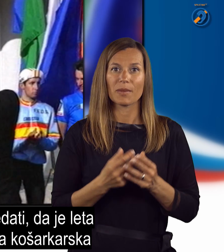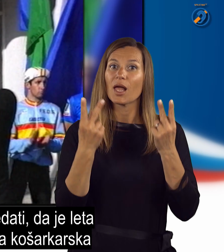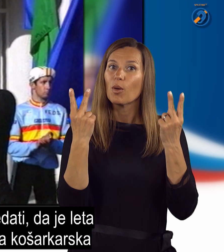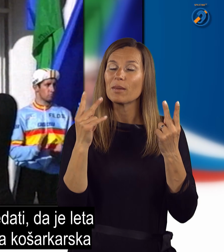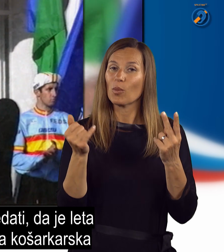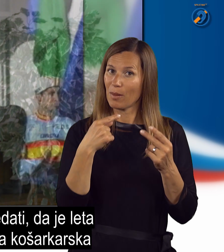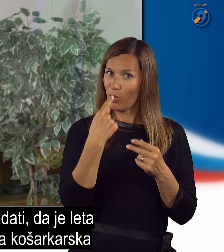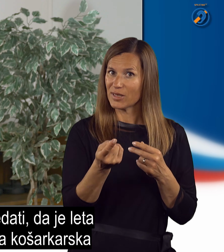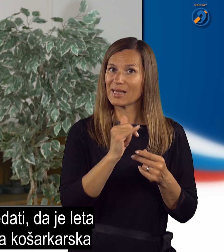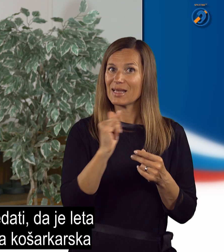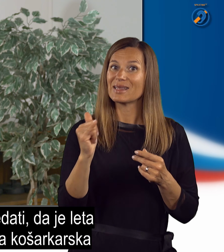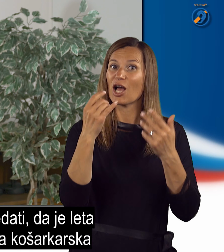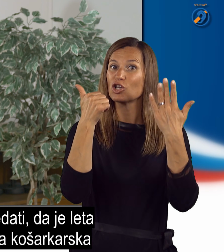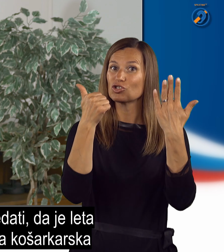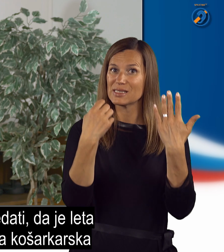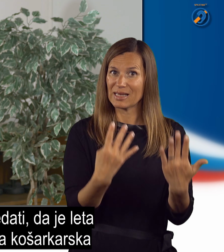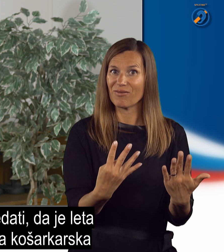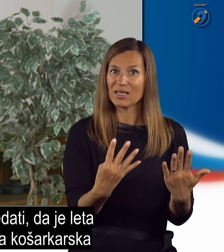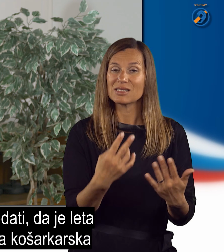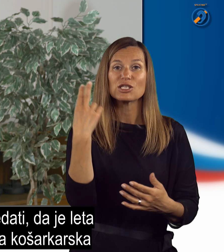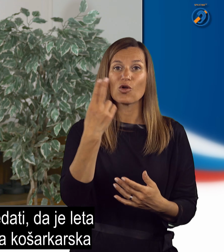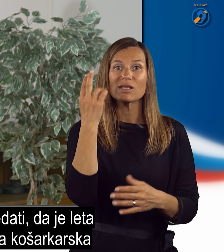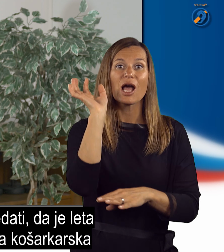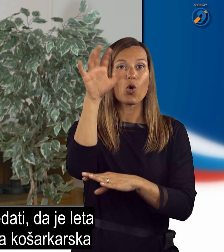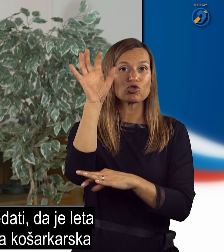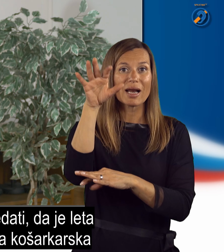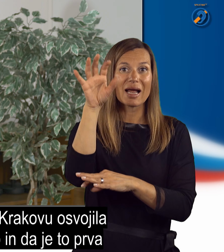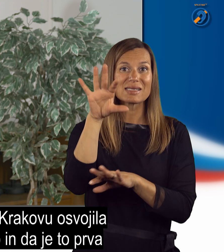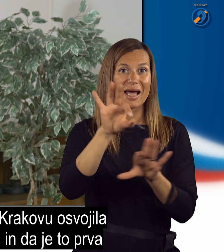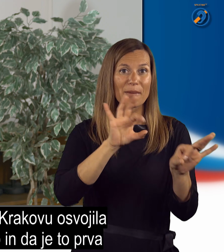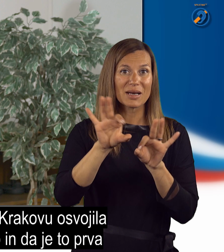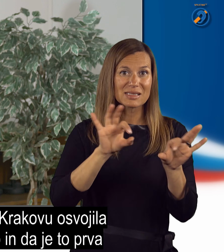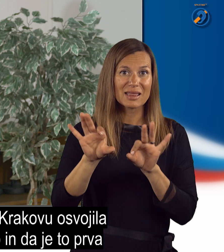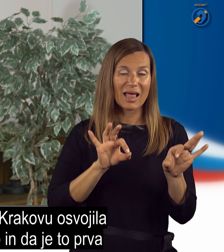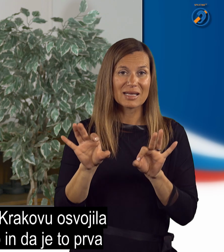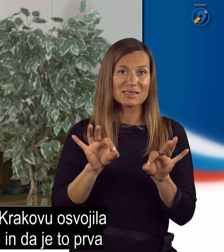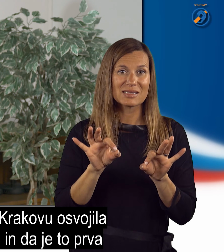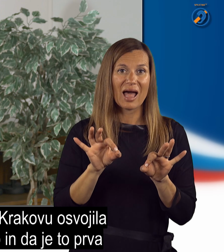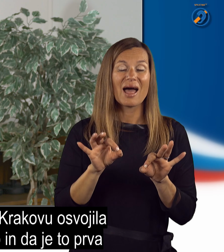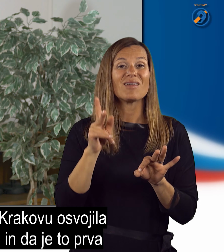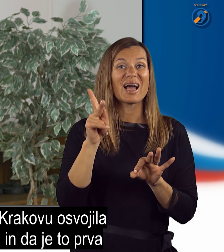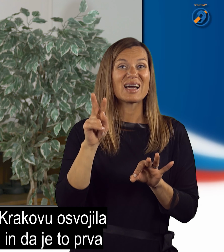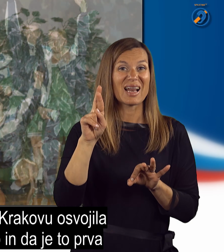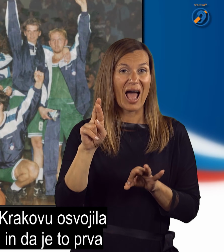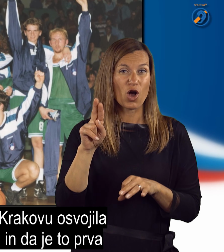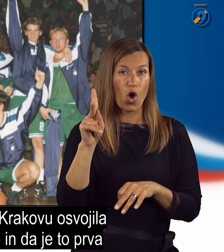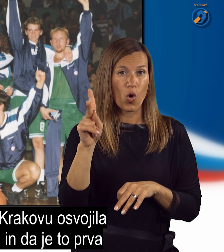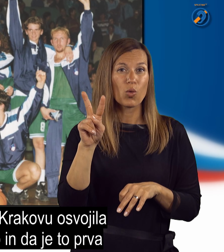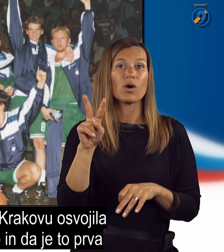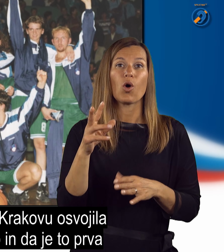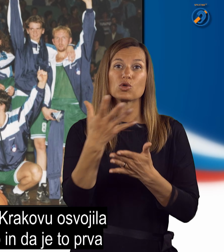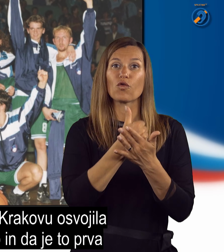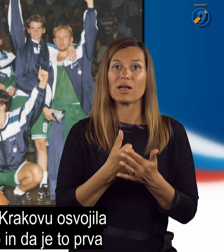je pa povedati, da leta 96 je slovenska košarkarska reprezentanca v Krakovu